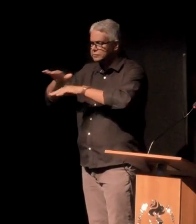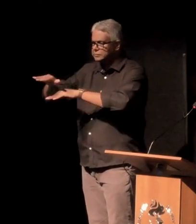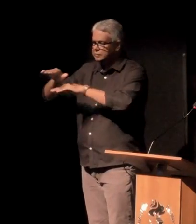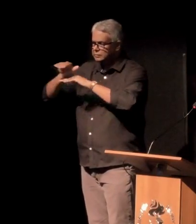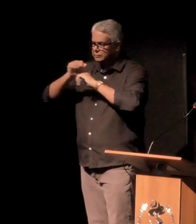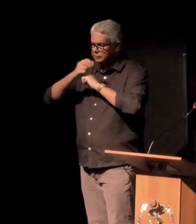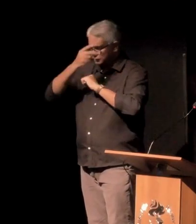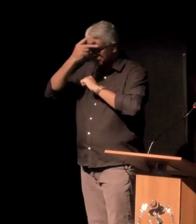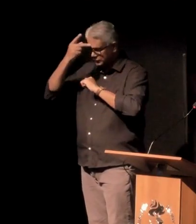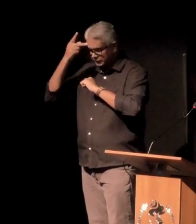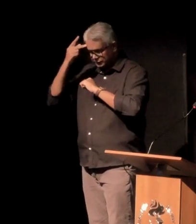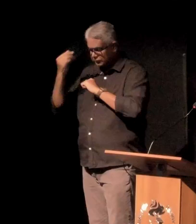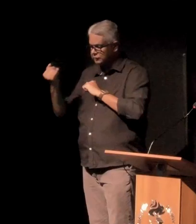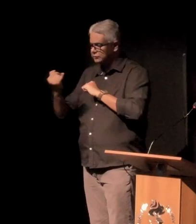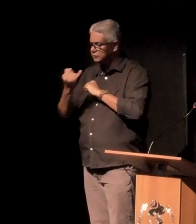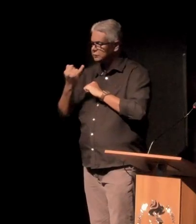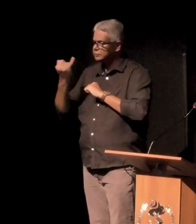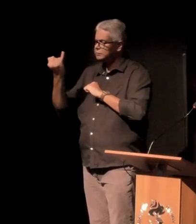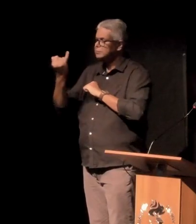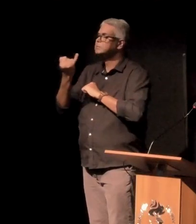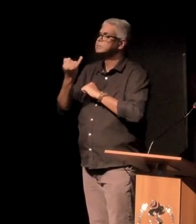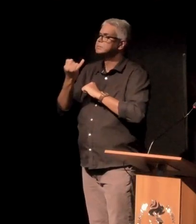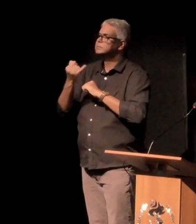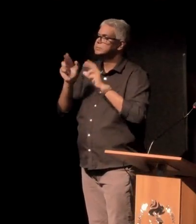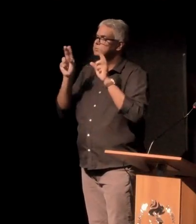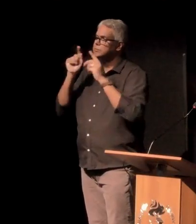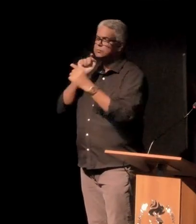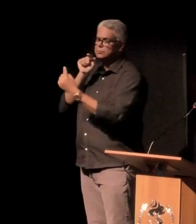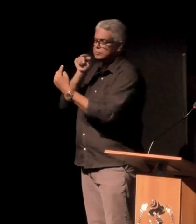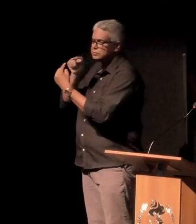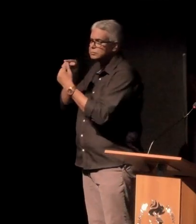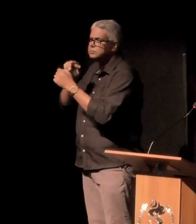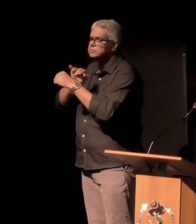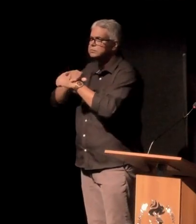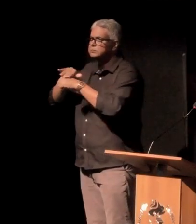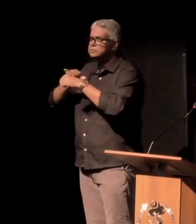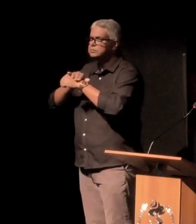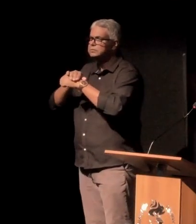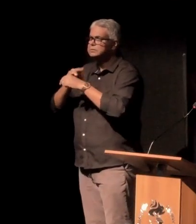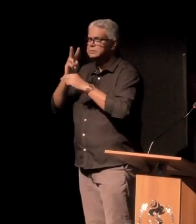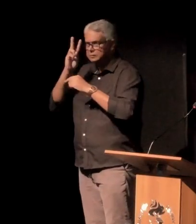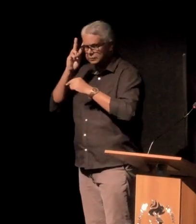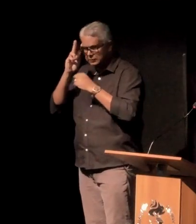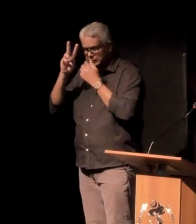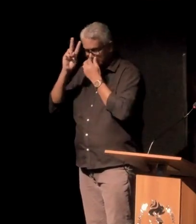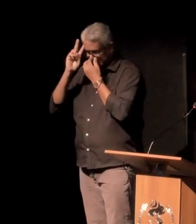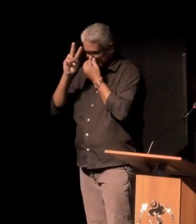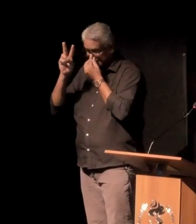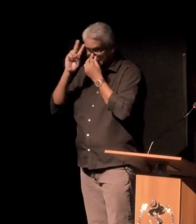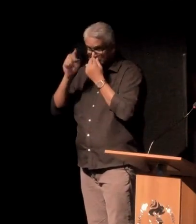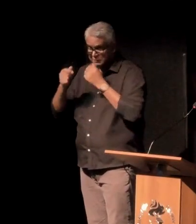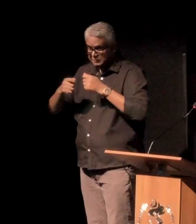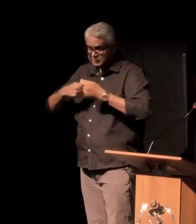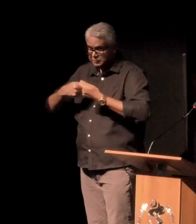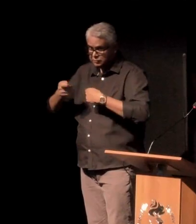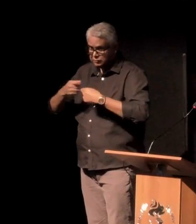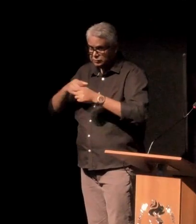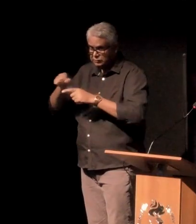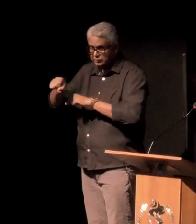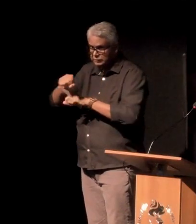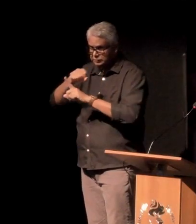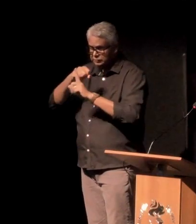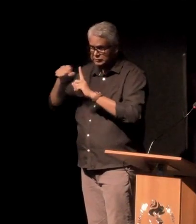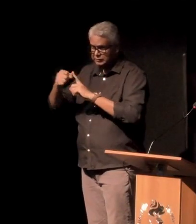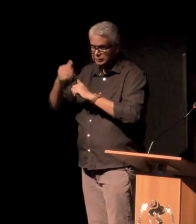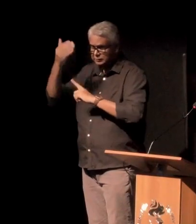para conversar e aí é importante sempre a gente lembrar que o controle social se